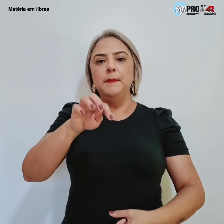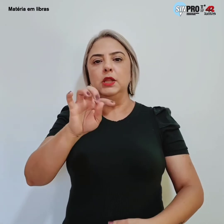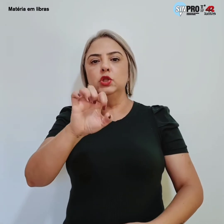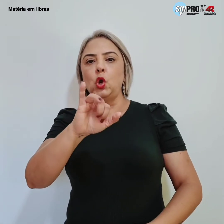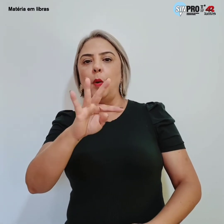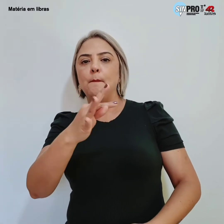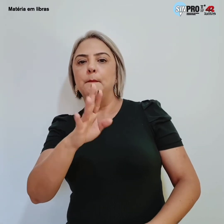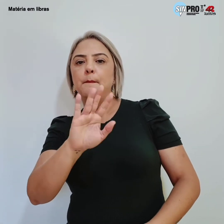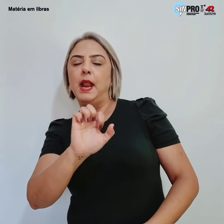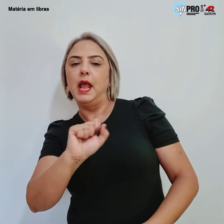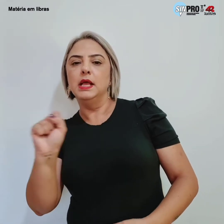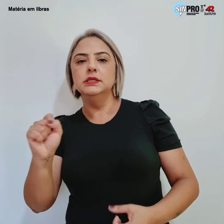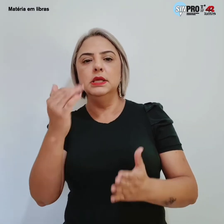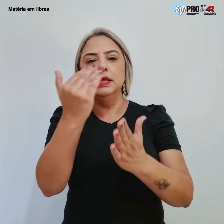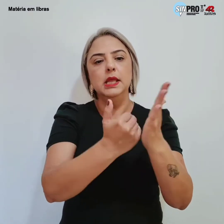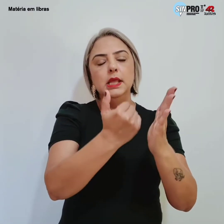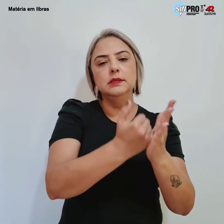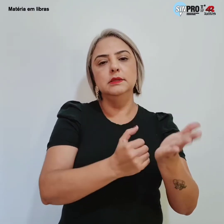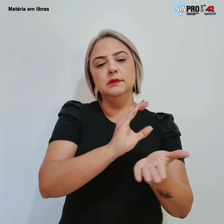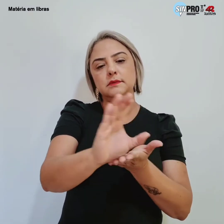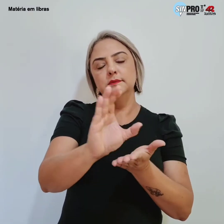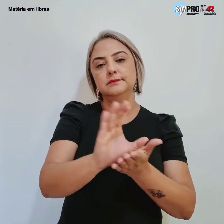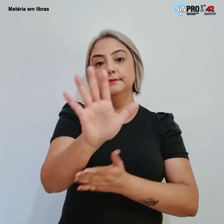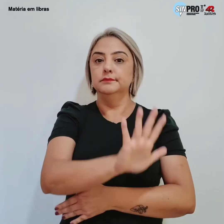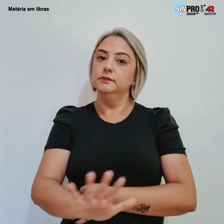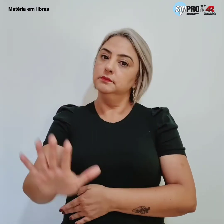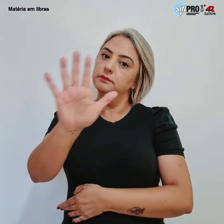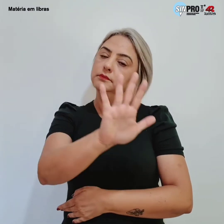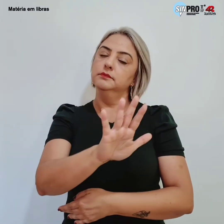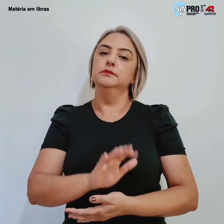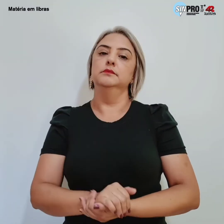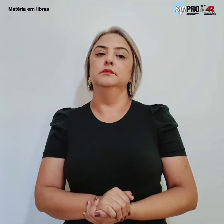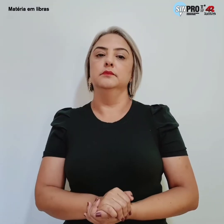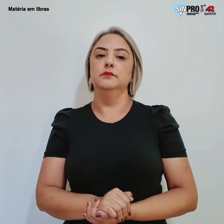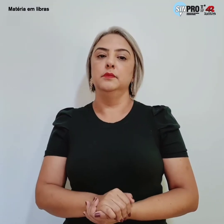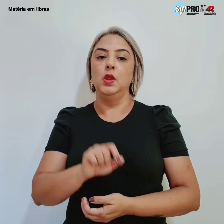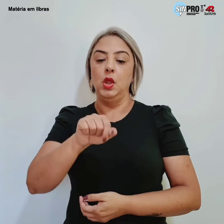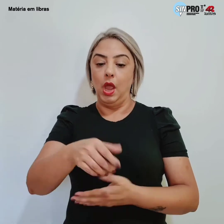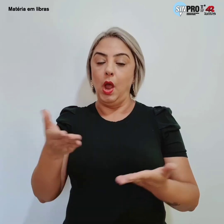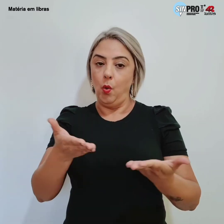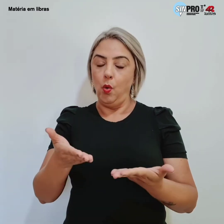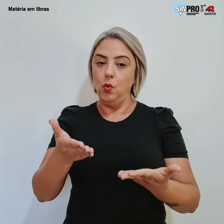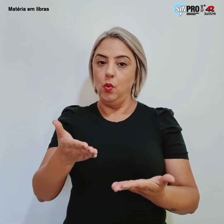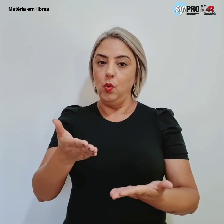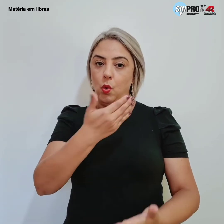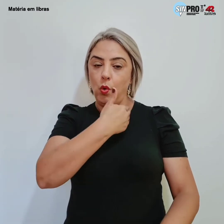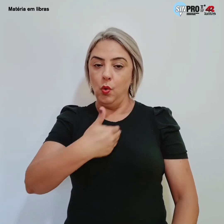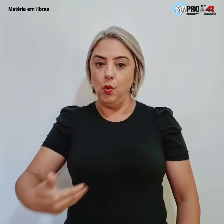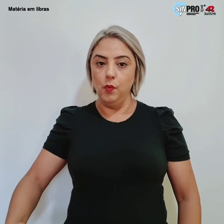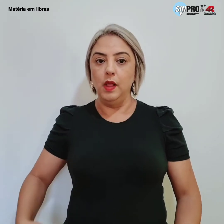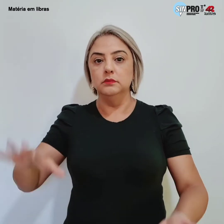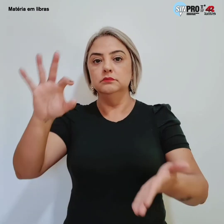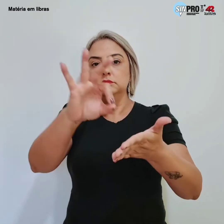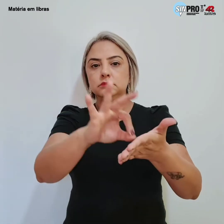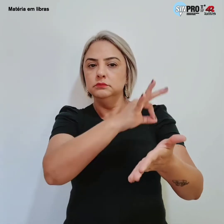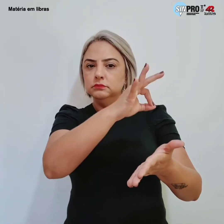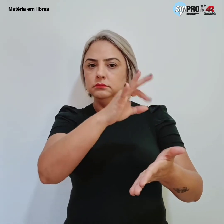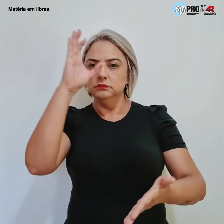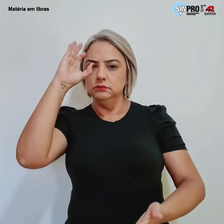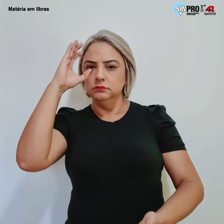Petrobras e reduzindo os investimentos nacionais. O atual governo ratificou a decisão